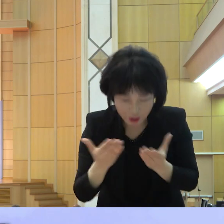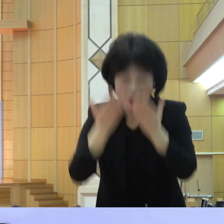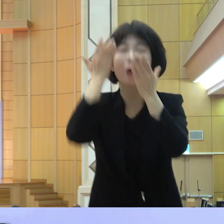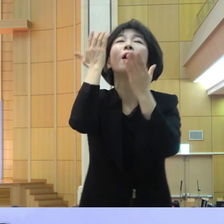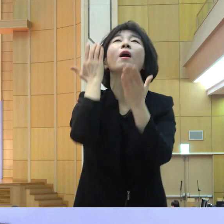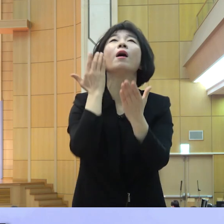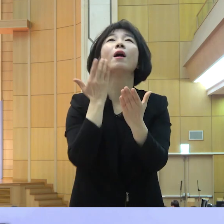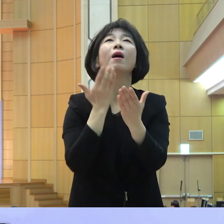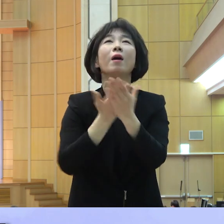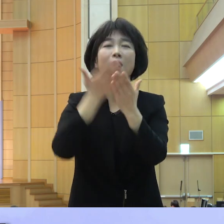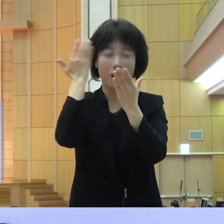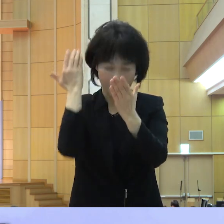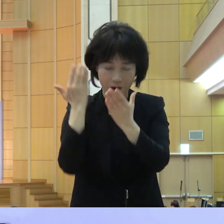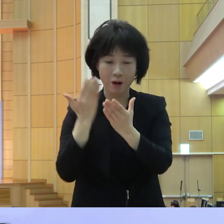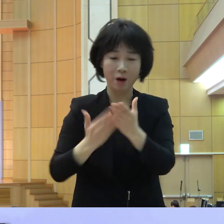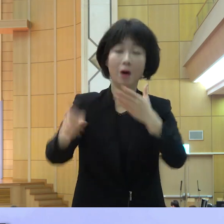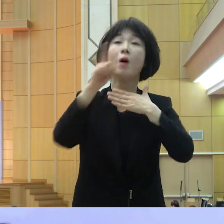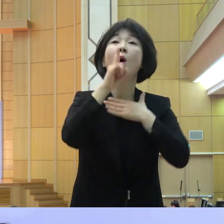주소서.